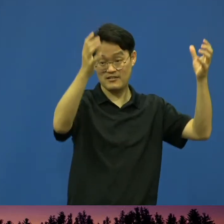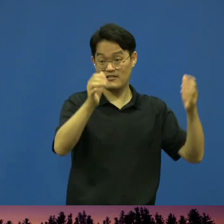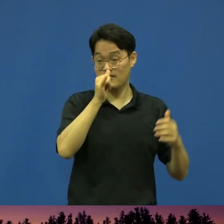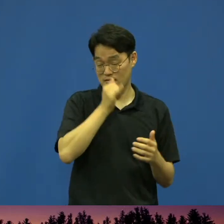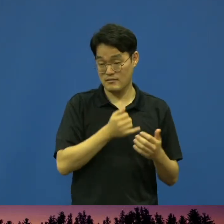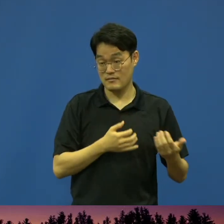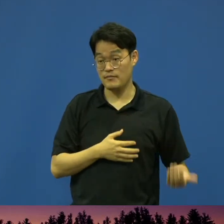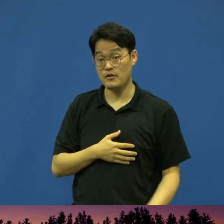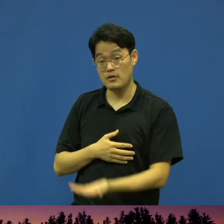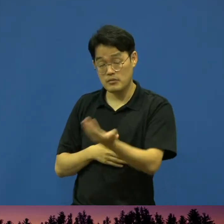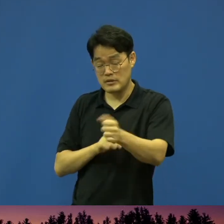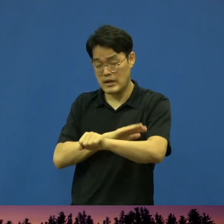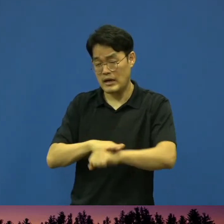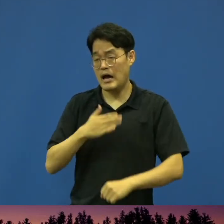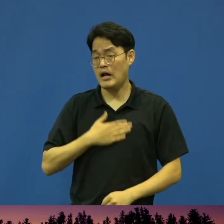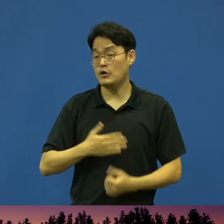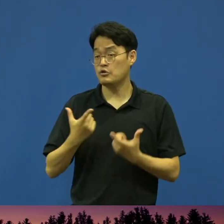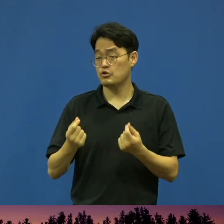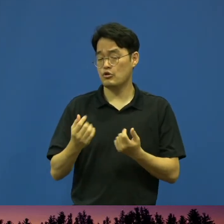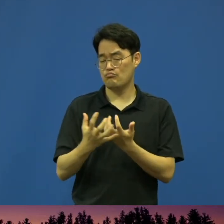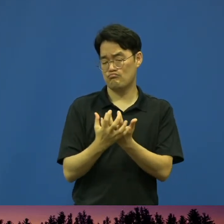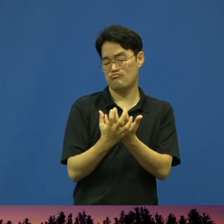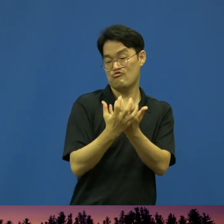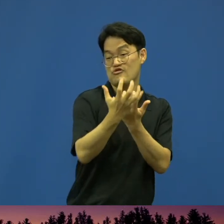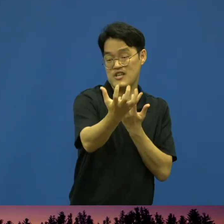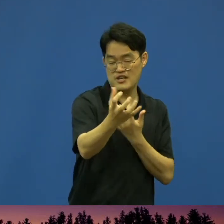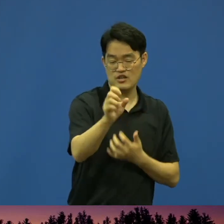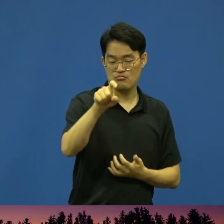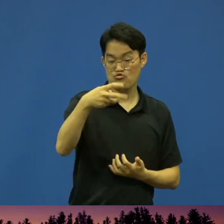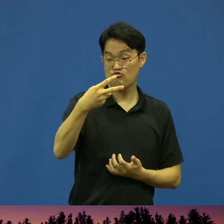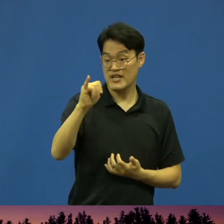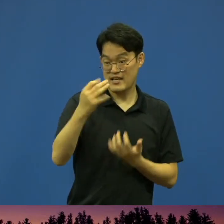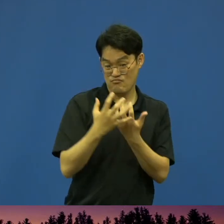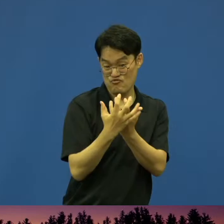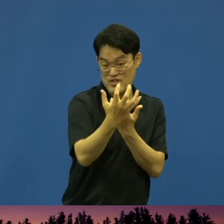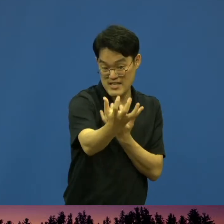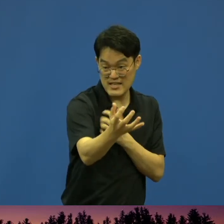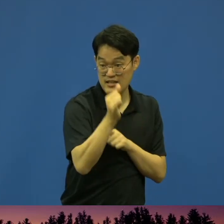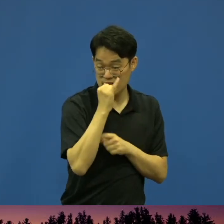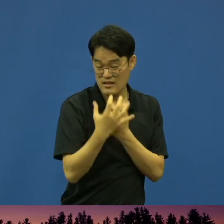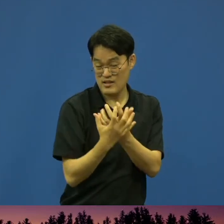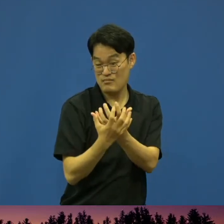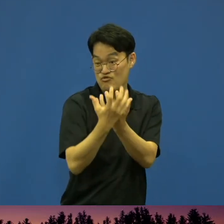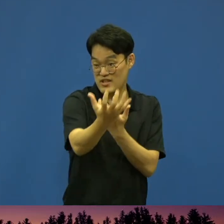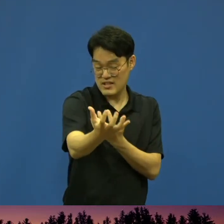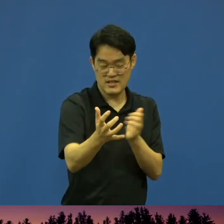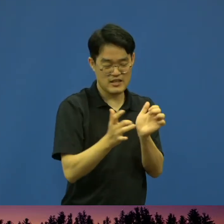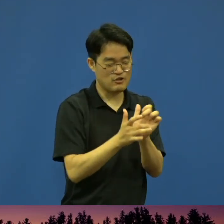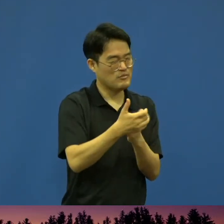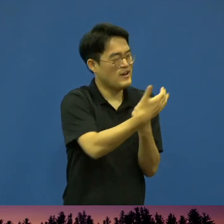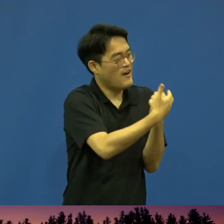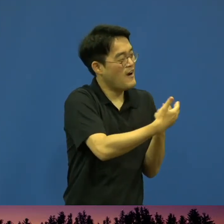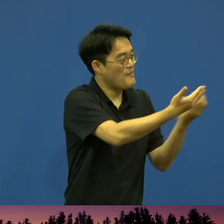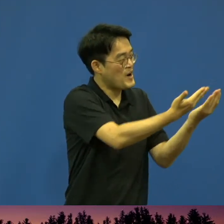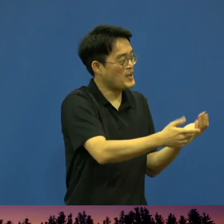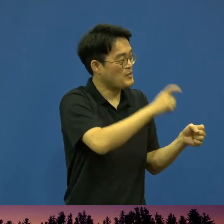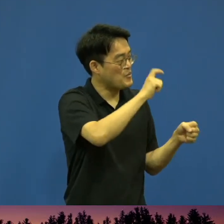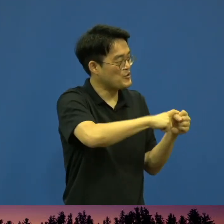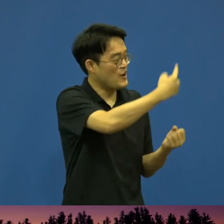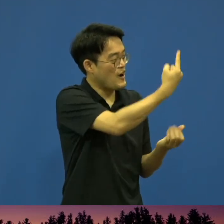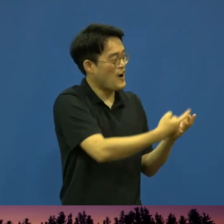있듯이 무리라는 단어가 나오는데 많은 무리들이 예수님에게 은혜를 입기 위해서